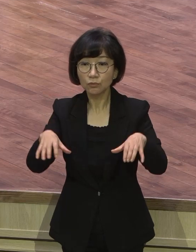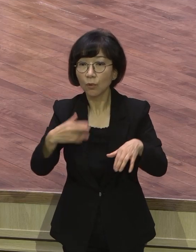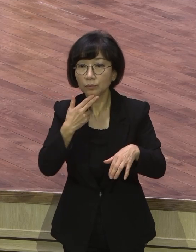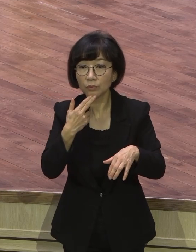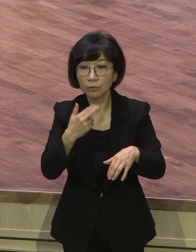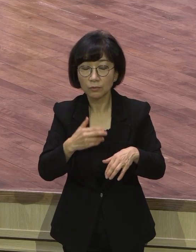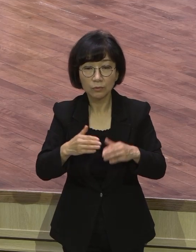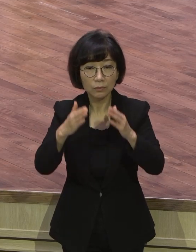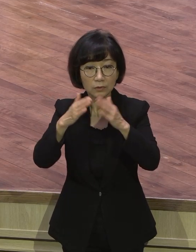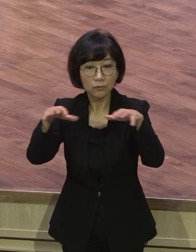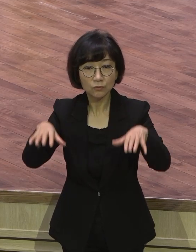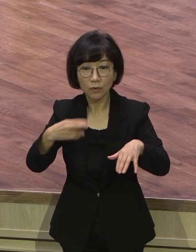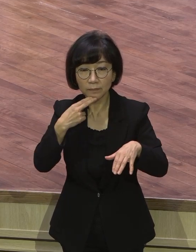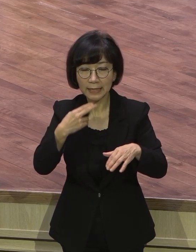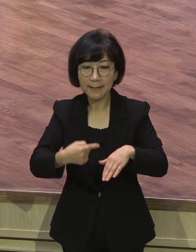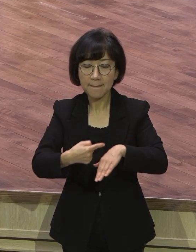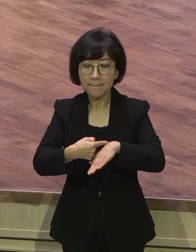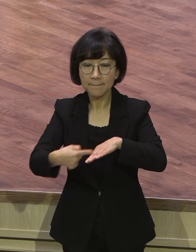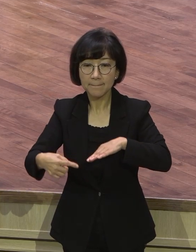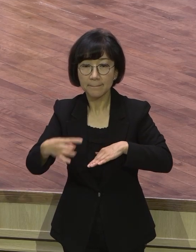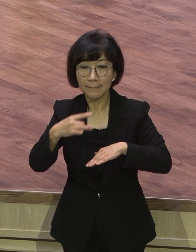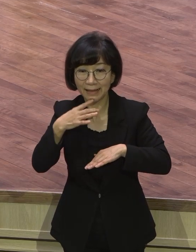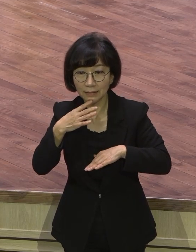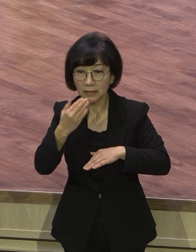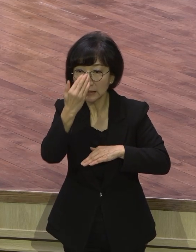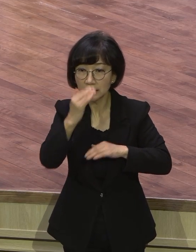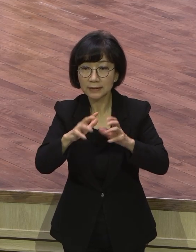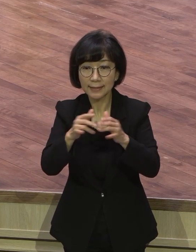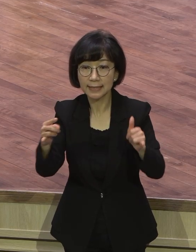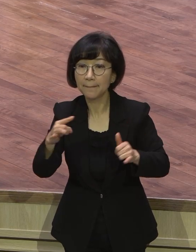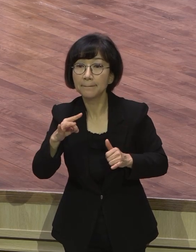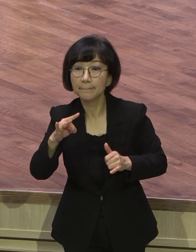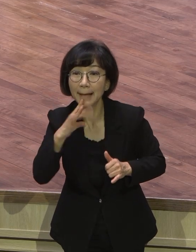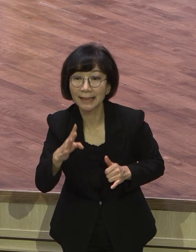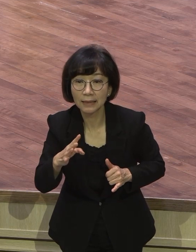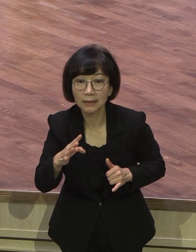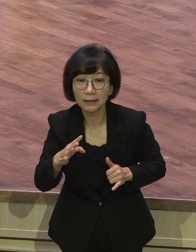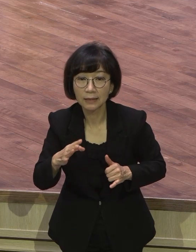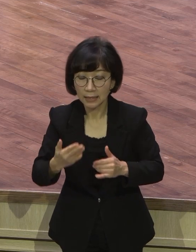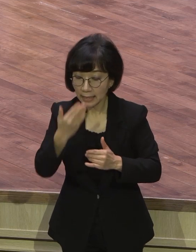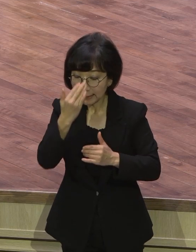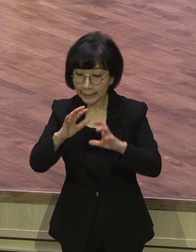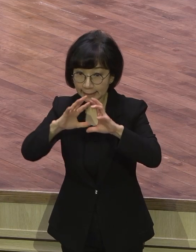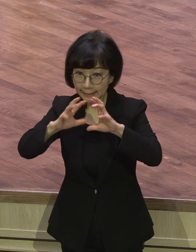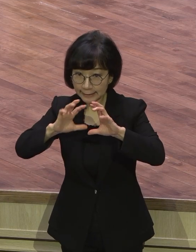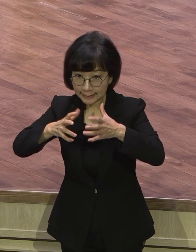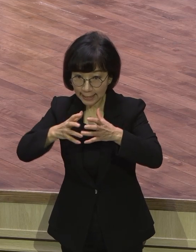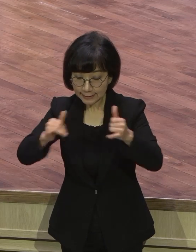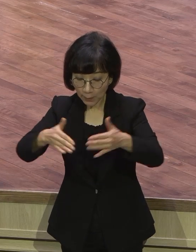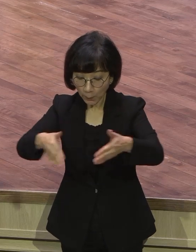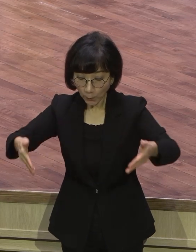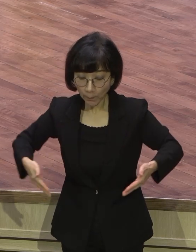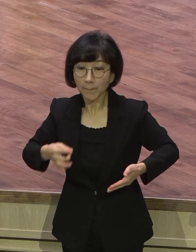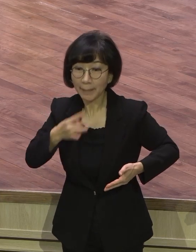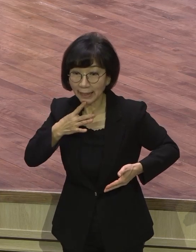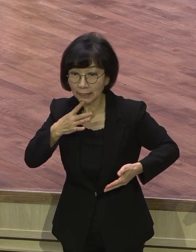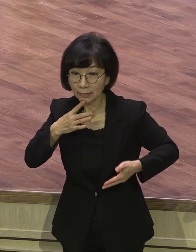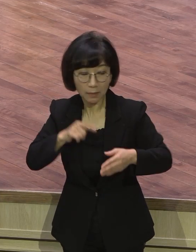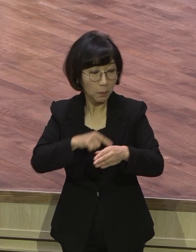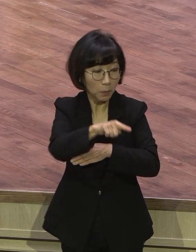이스라엘 사람들은. 자기 동족밖에 없어요. 자기 동족 이스라엘밖에 없습니다. 왜냐. 이들이요.